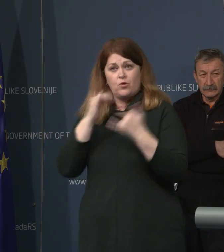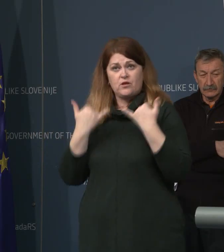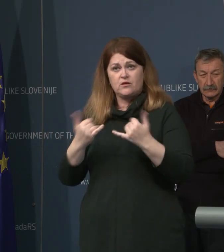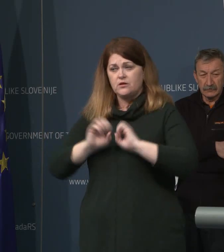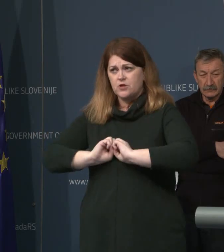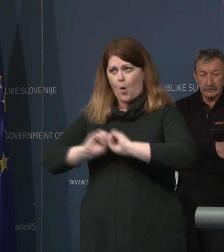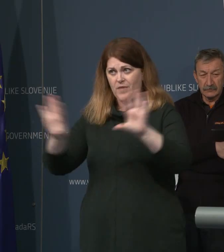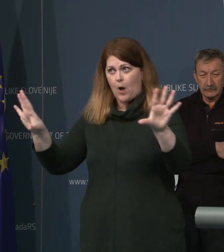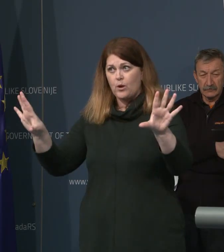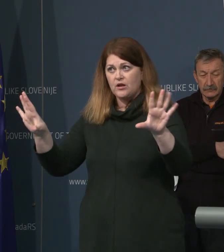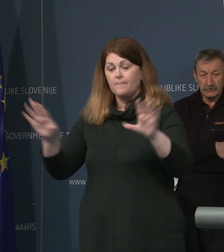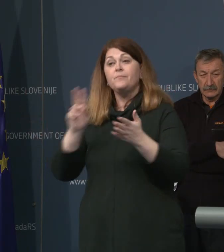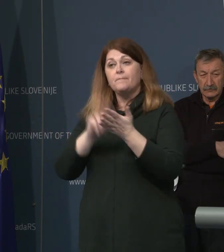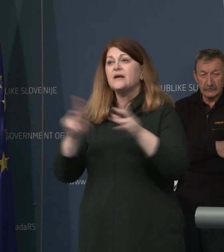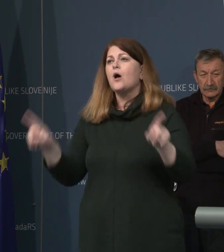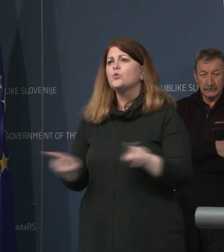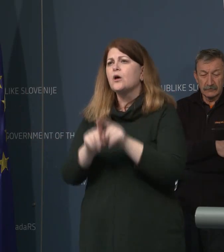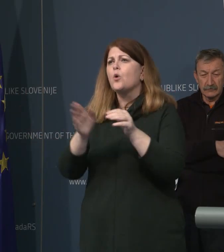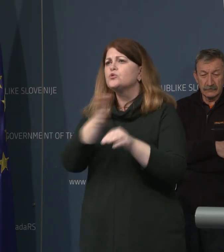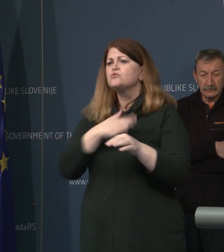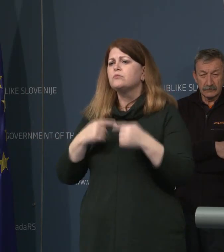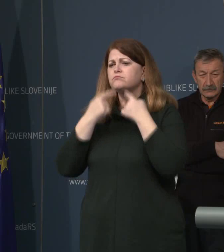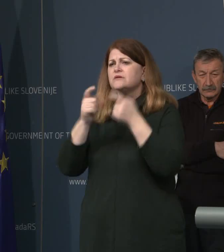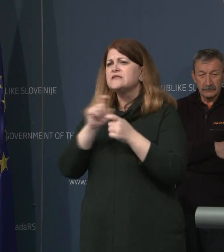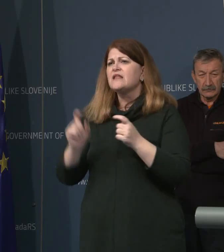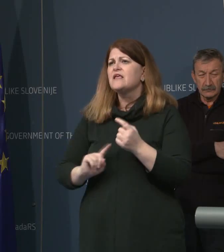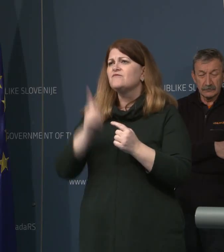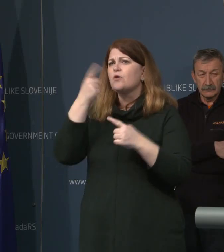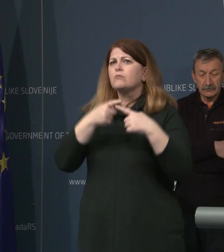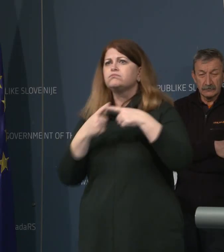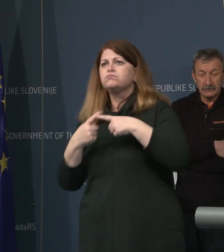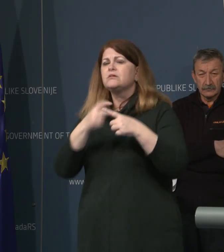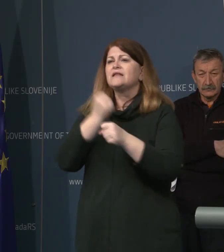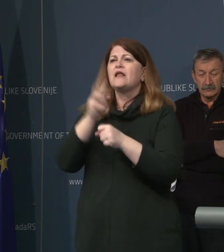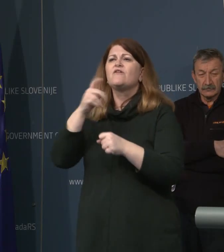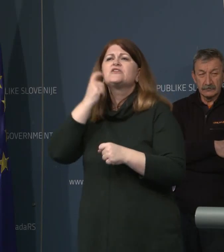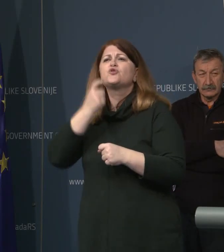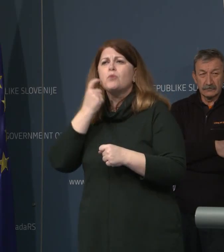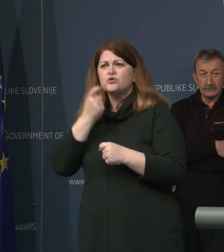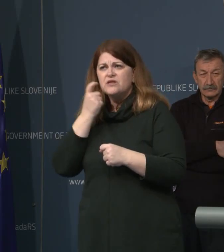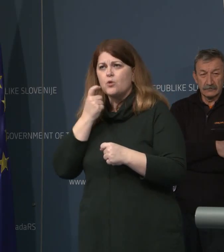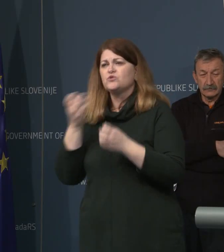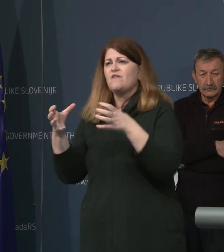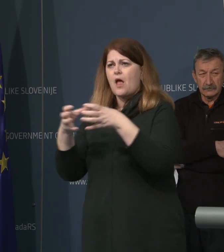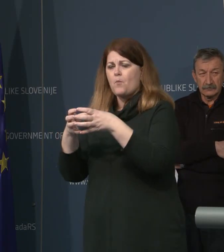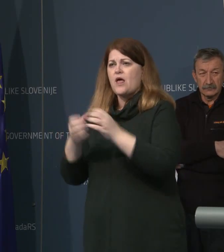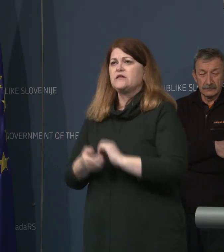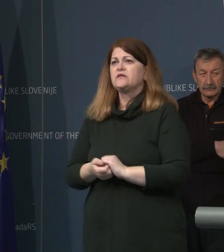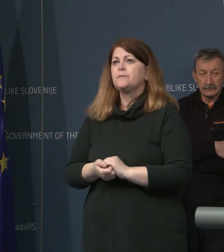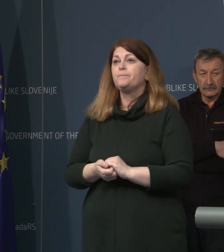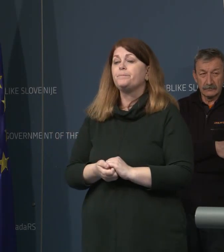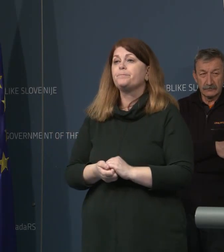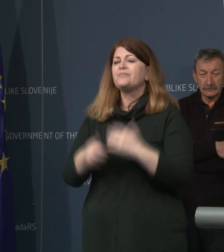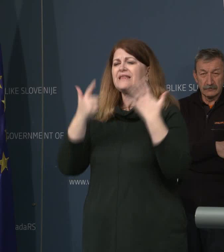danes objavljena. Prav tako smo definirali zaradi visoke rizičnosti dela v zobozdravstvu